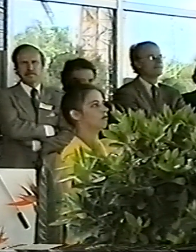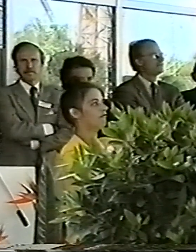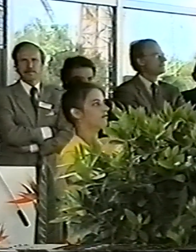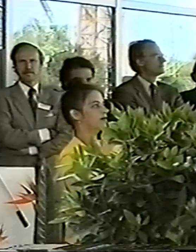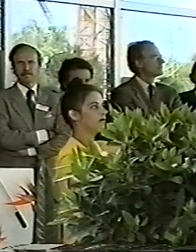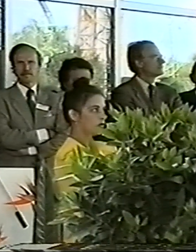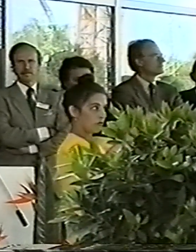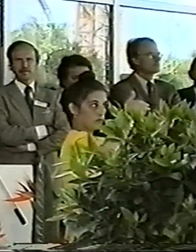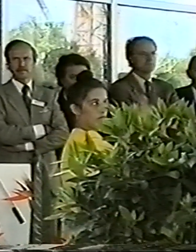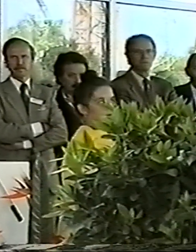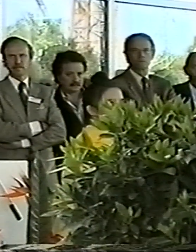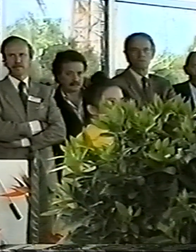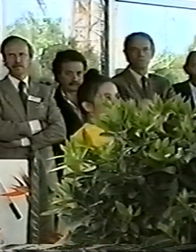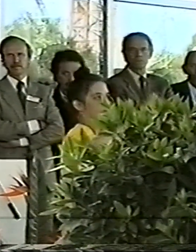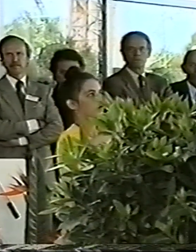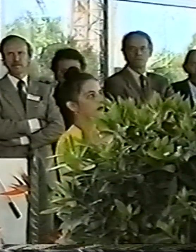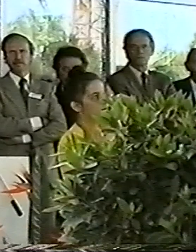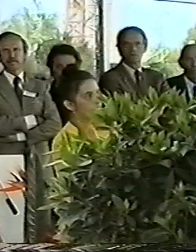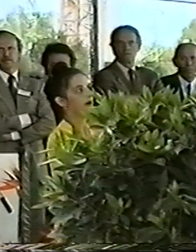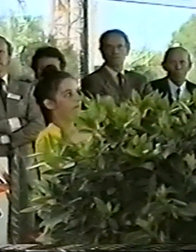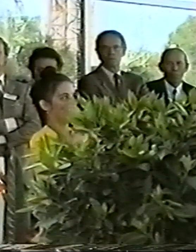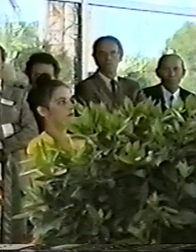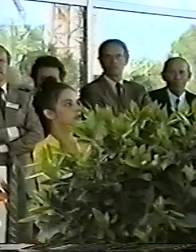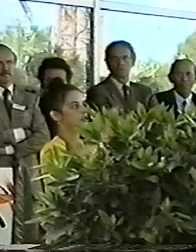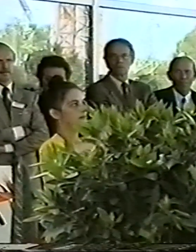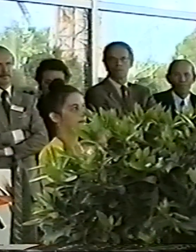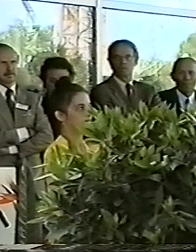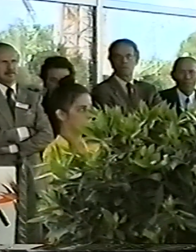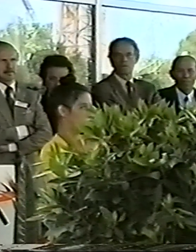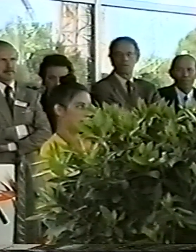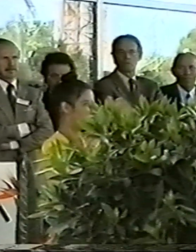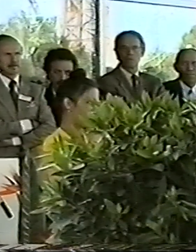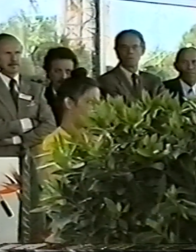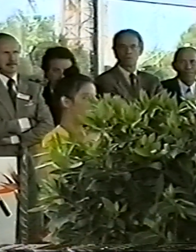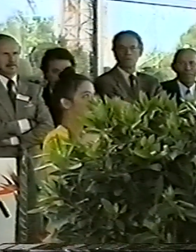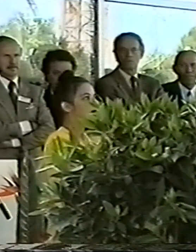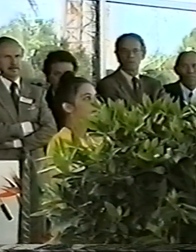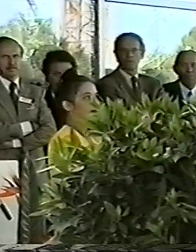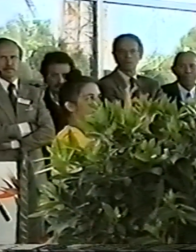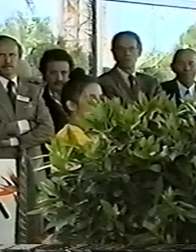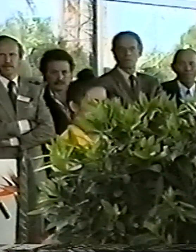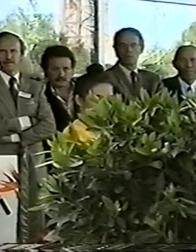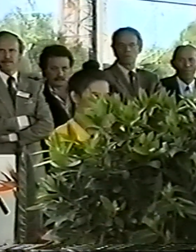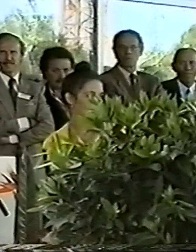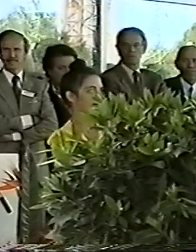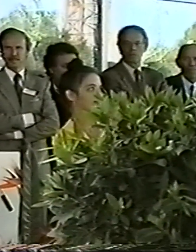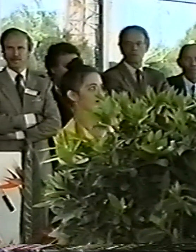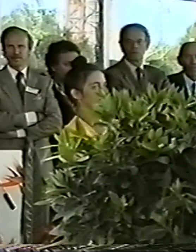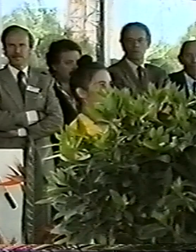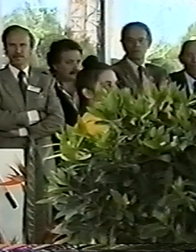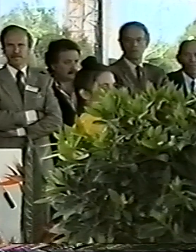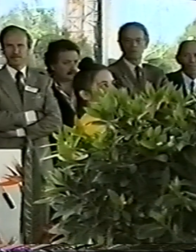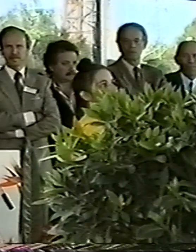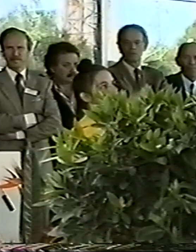de l'essence, des réparations, des accessoires. On peut conjuguer la mobilité et l'estomac. On peut s'y restaurer.